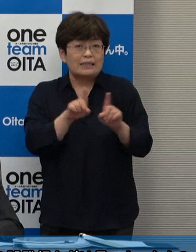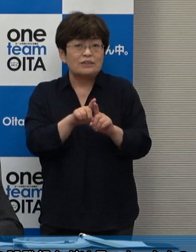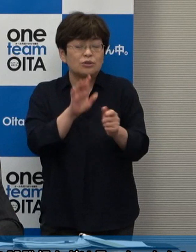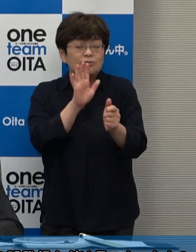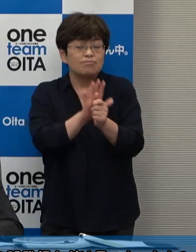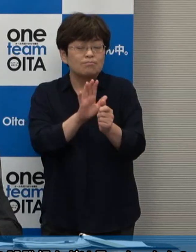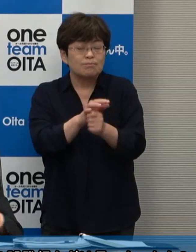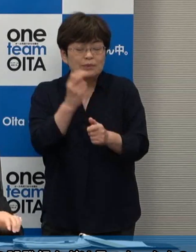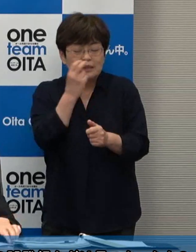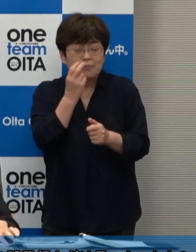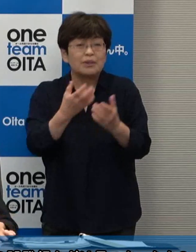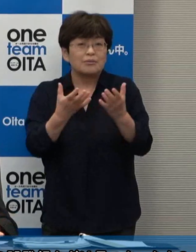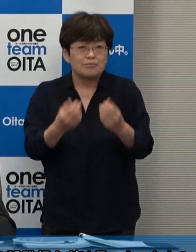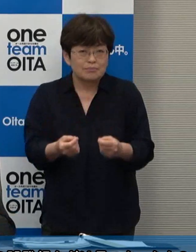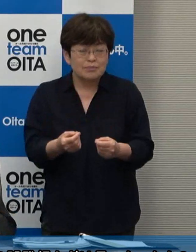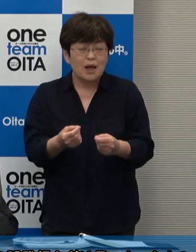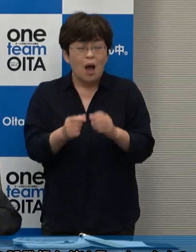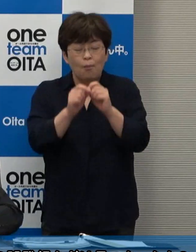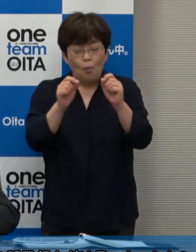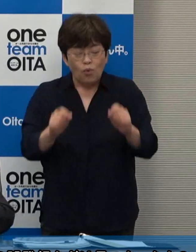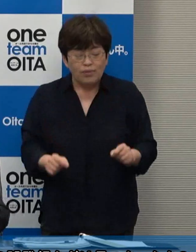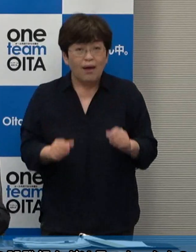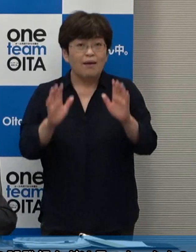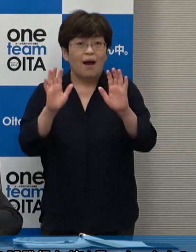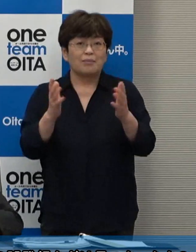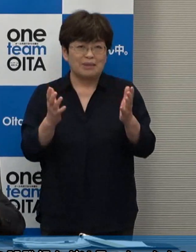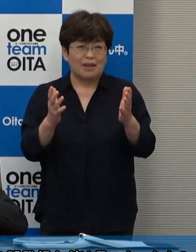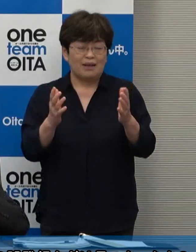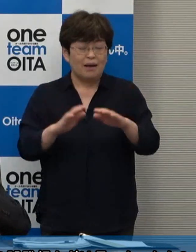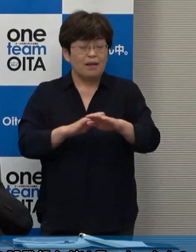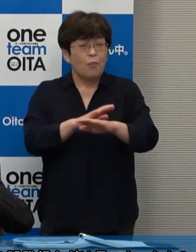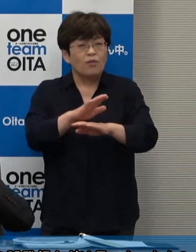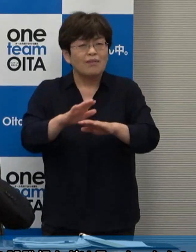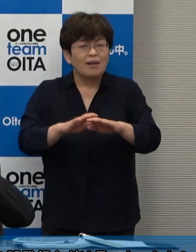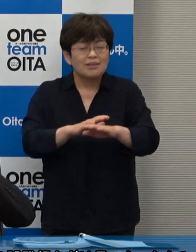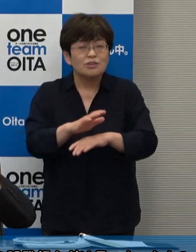ません。で肝心なことはやっぱりこれ